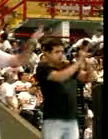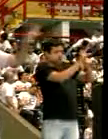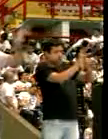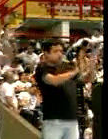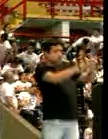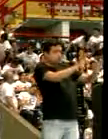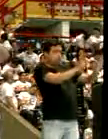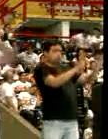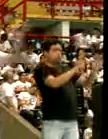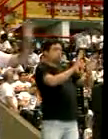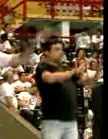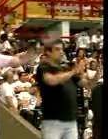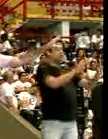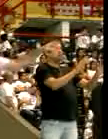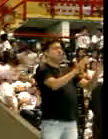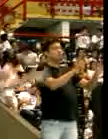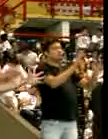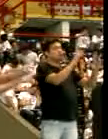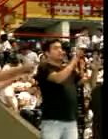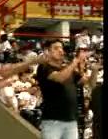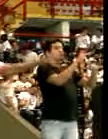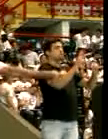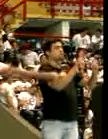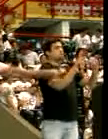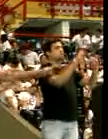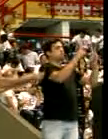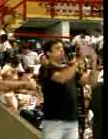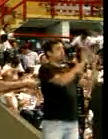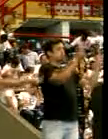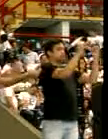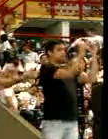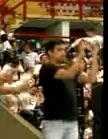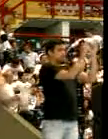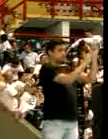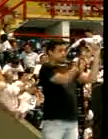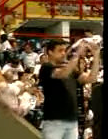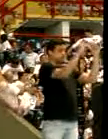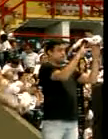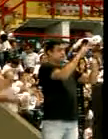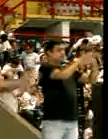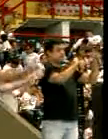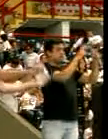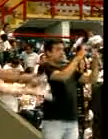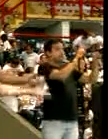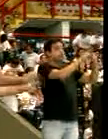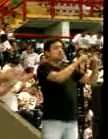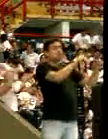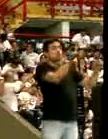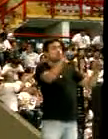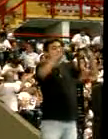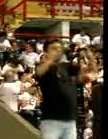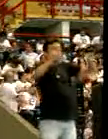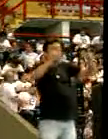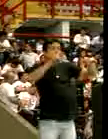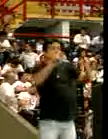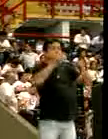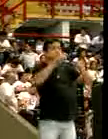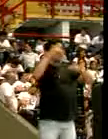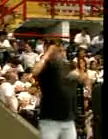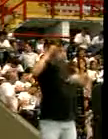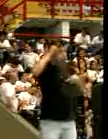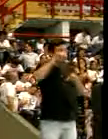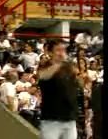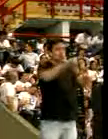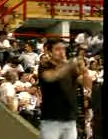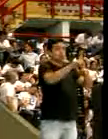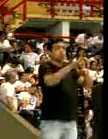preservar, deixo como parques, e outras áreas eu posso plantar, criar gado, desde que eu